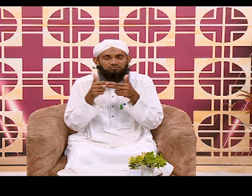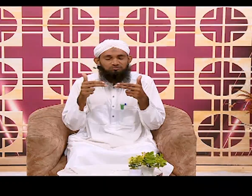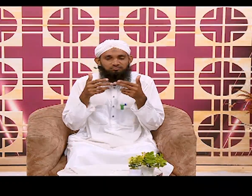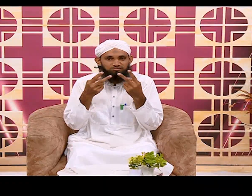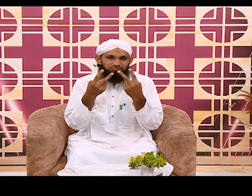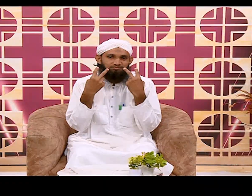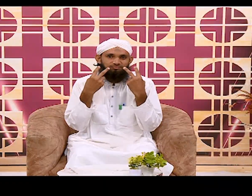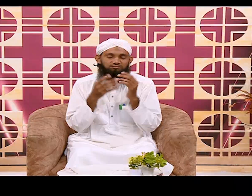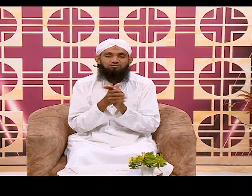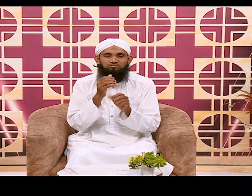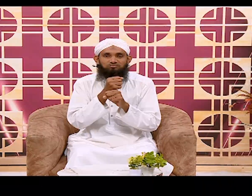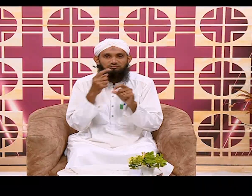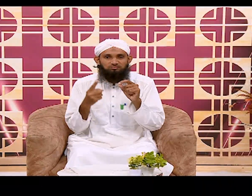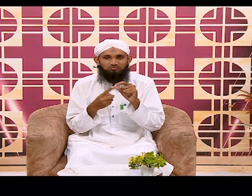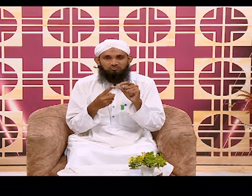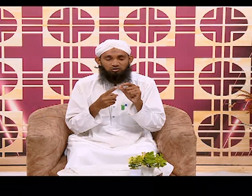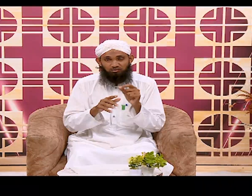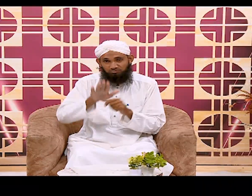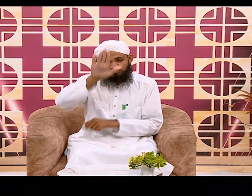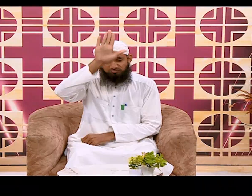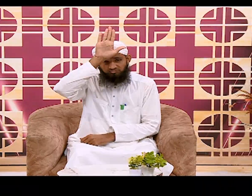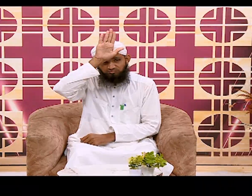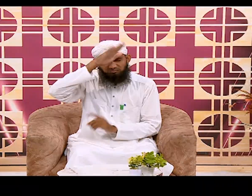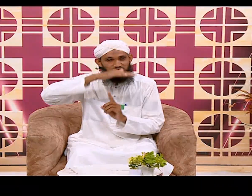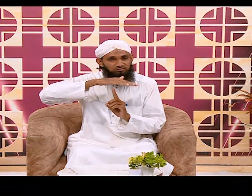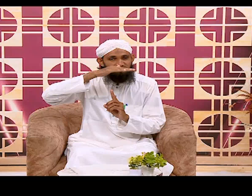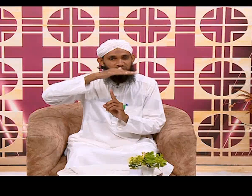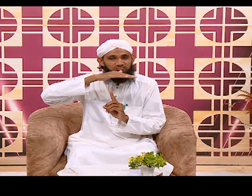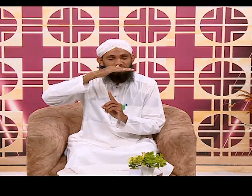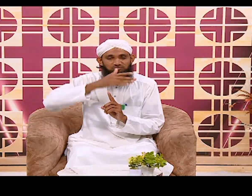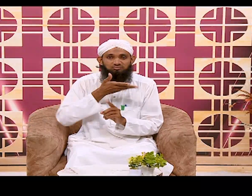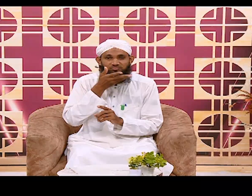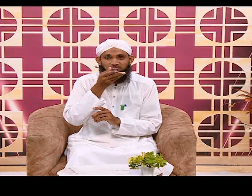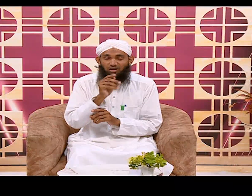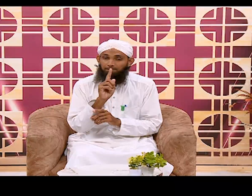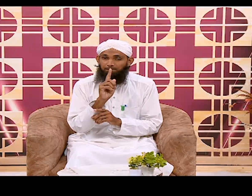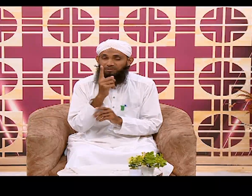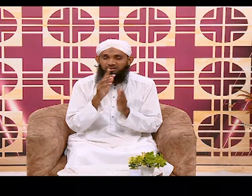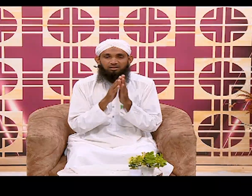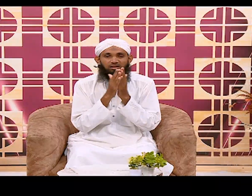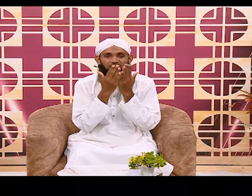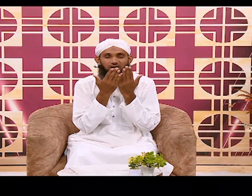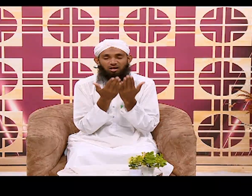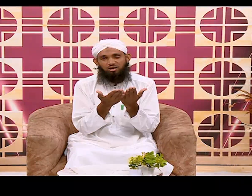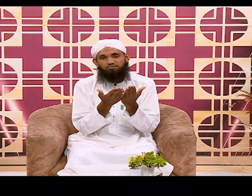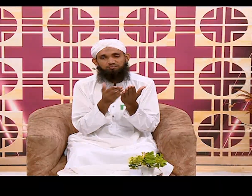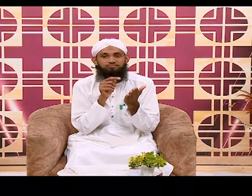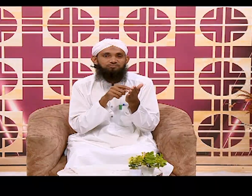ہیں۔ حضور غوث پاک شیخ عبدالقادر جیلانی رحمت اللہ علیہ کی ایک کتاب ہے فتوح الغیب۔